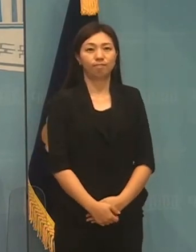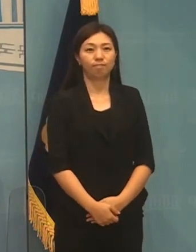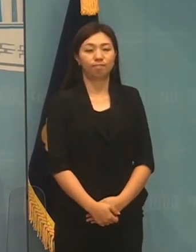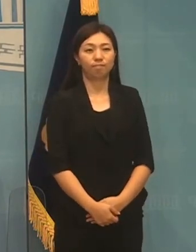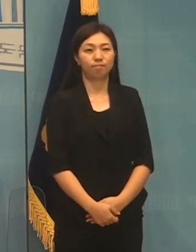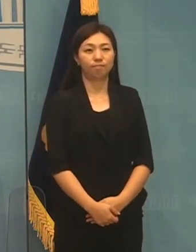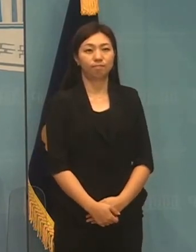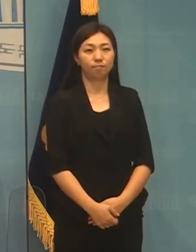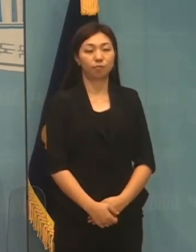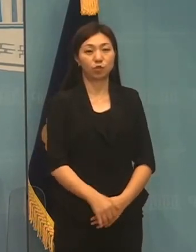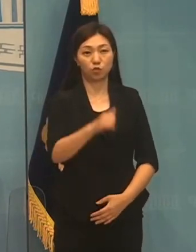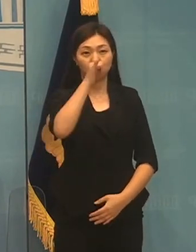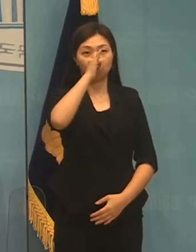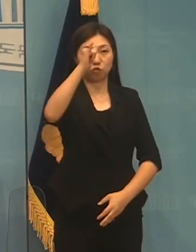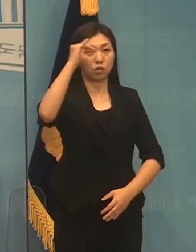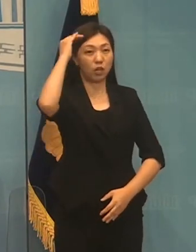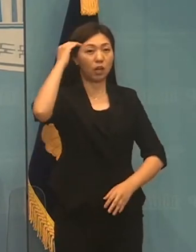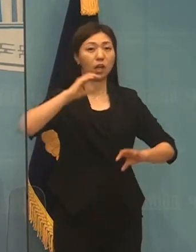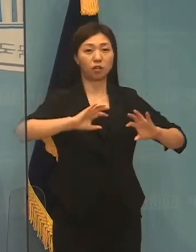위대한 대한민국은